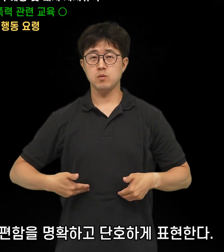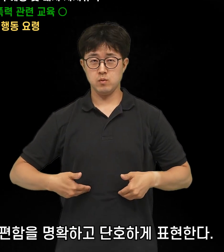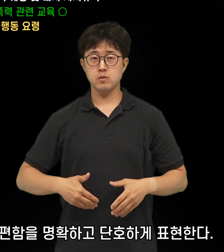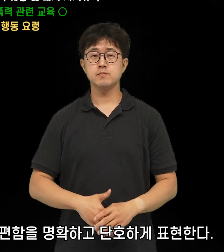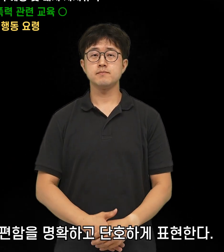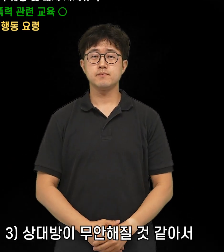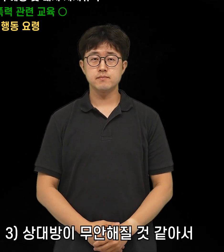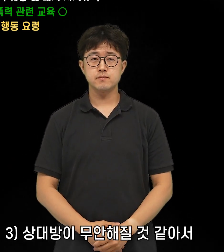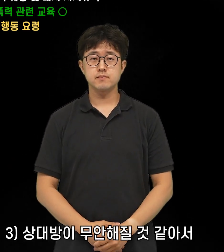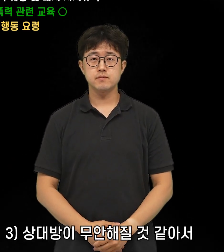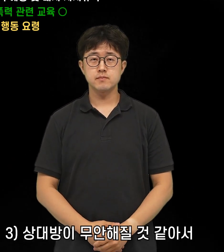셋.